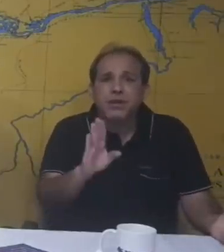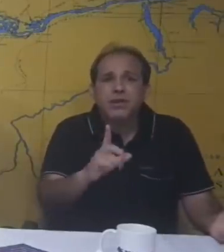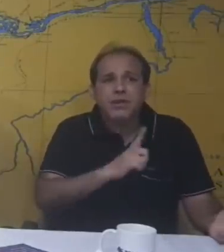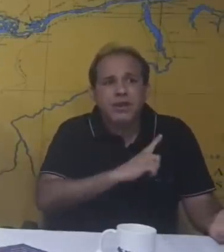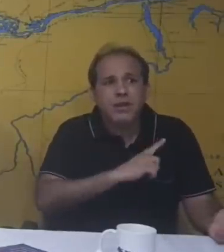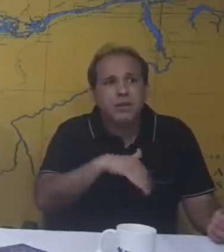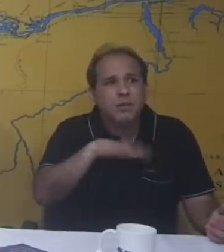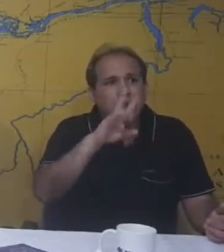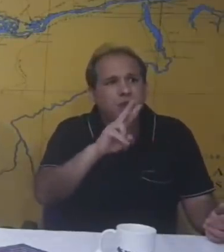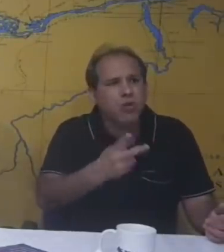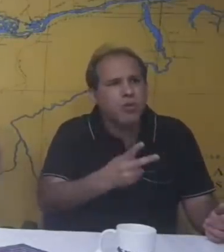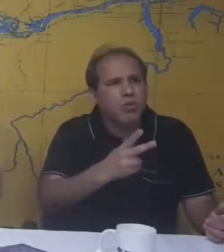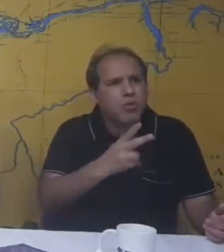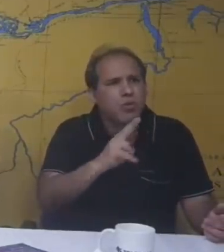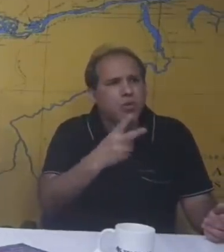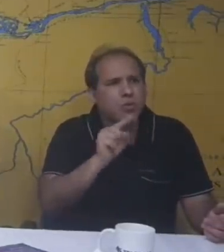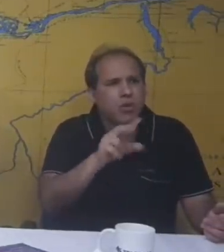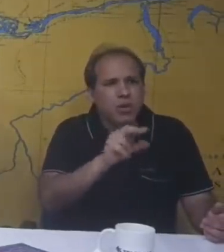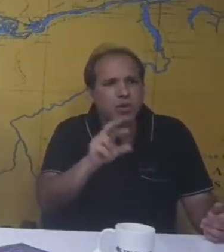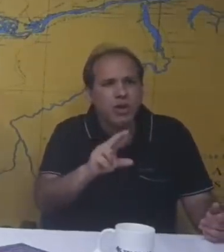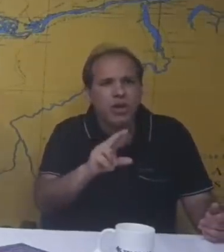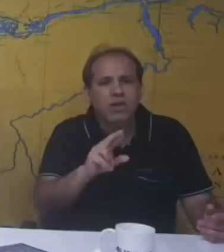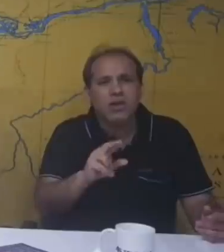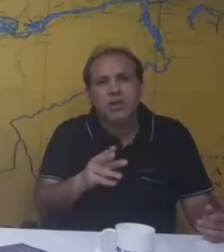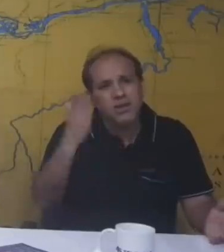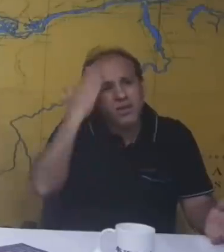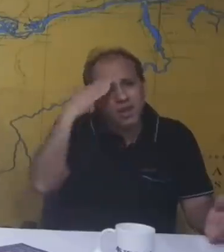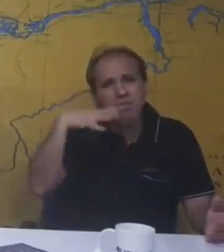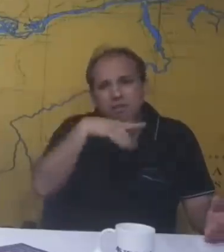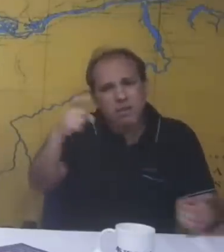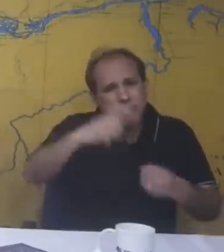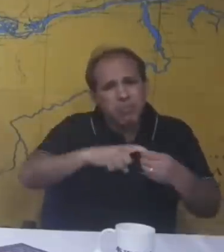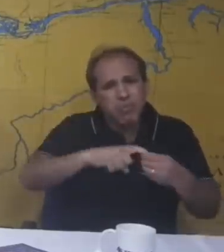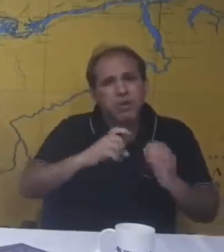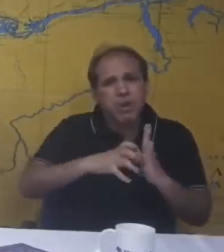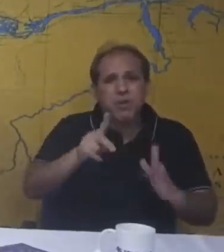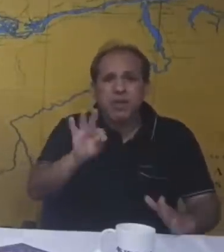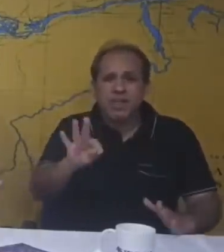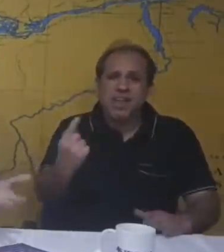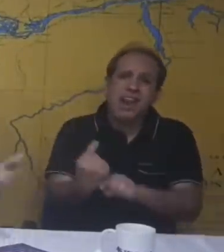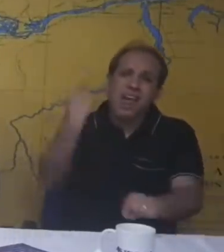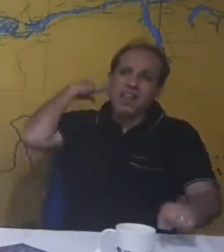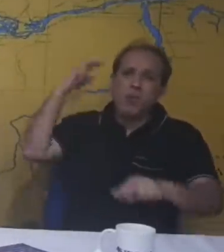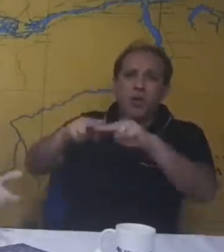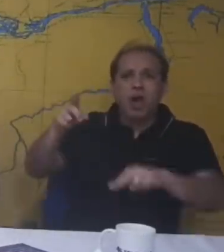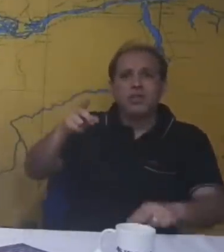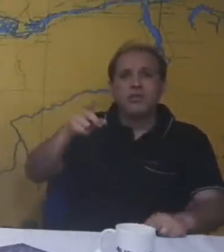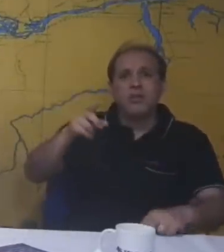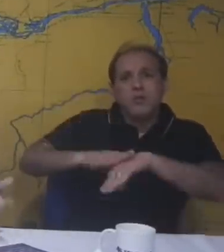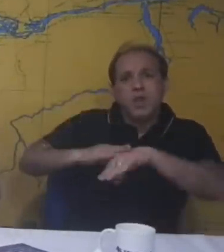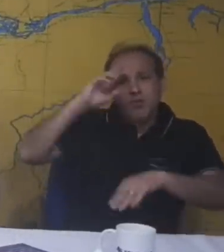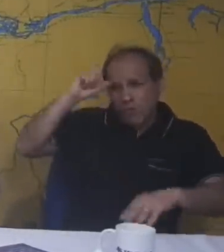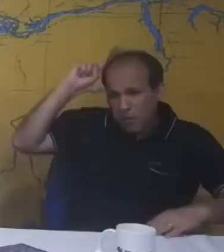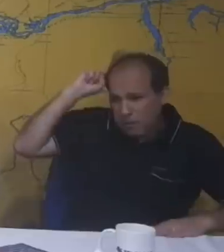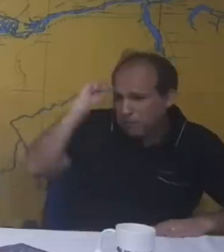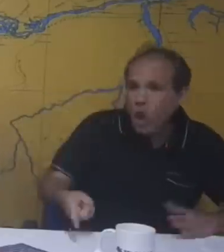1 e 2, R$2.000, R$2.500 por mês. Tá na cara que esse cara se filiou ao PT lá atrás, tá? Por imposição do chefe dele, petista.